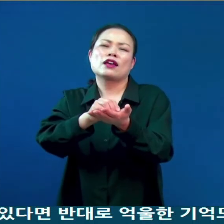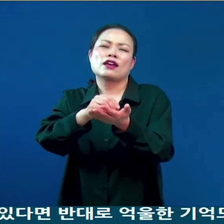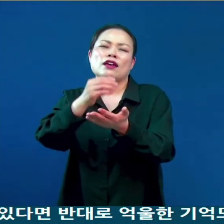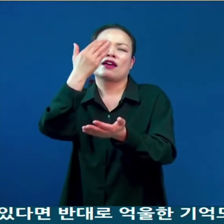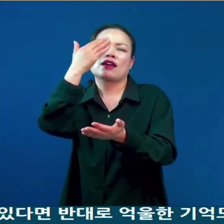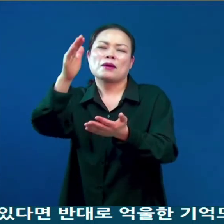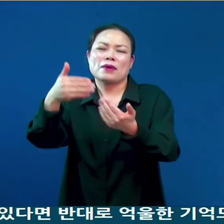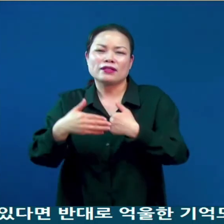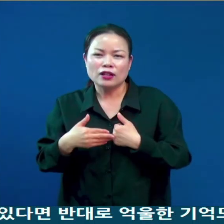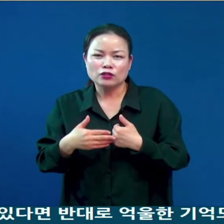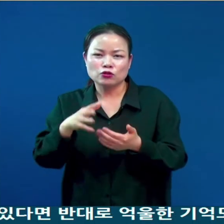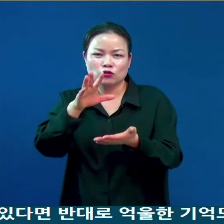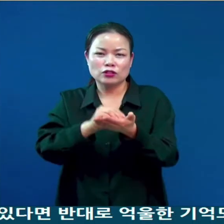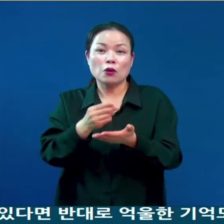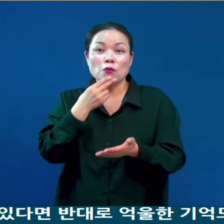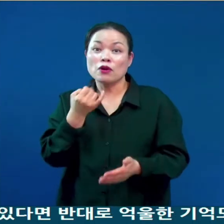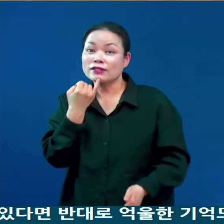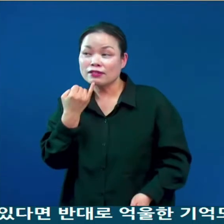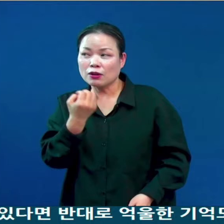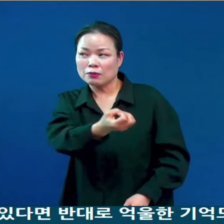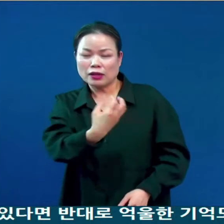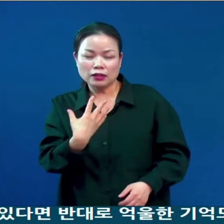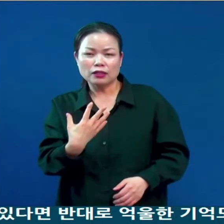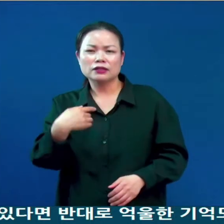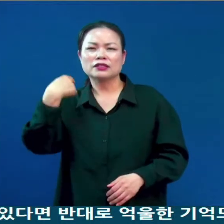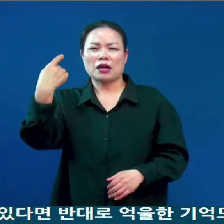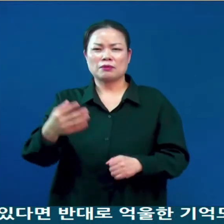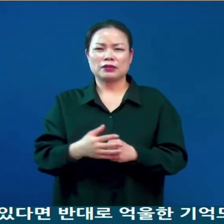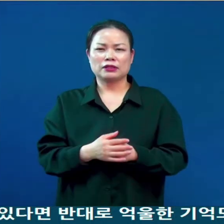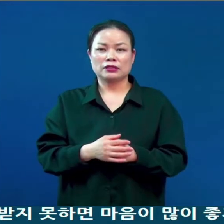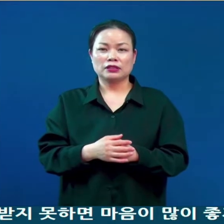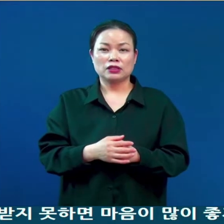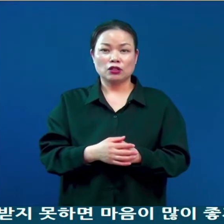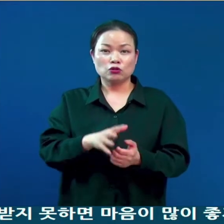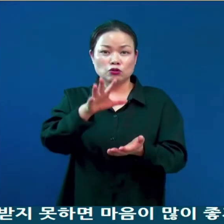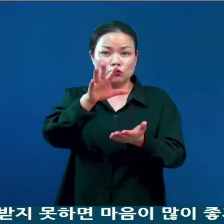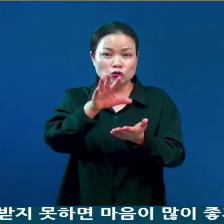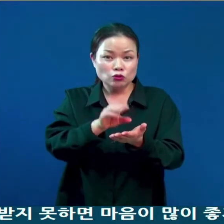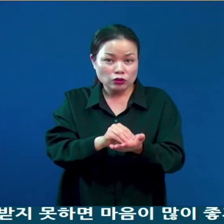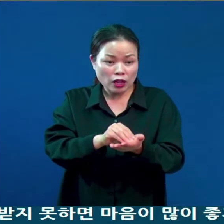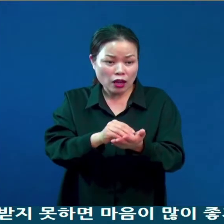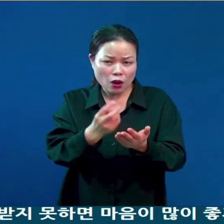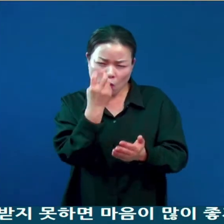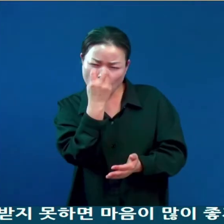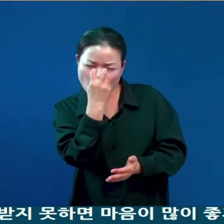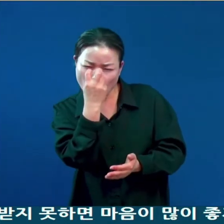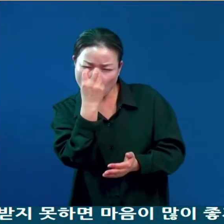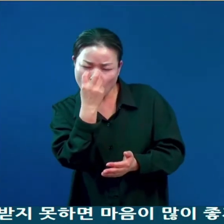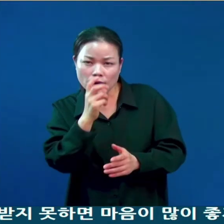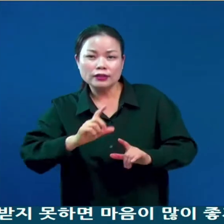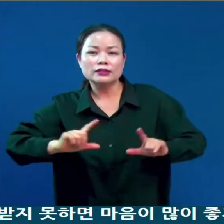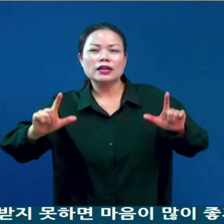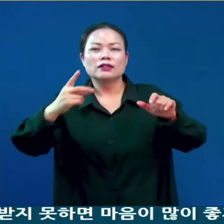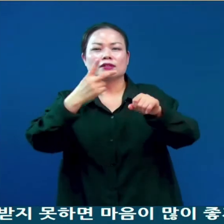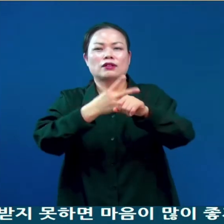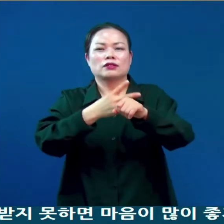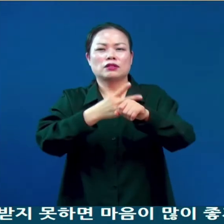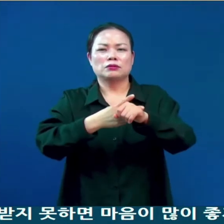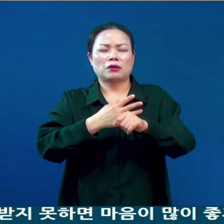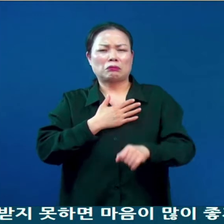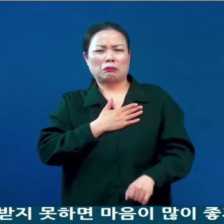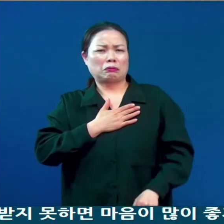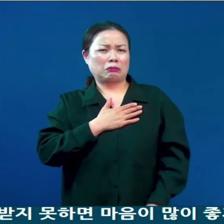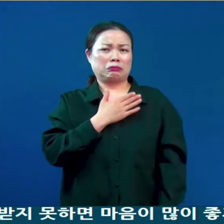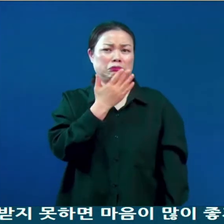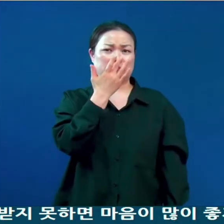받았습니다. 이제 면제를 받았는데 그 다음번에 이제 지나가면서 이제 숙제 검사를 하는데 이제 그날 선생님이 컨디션이